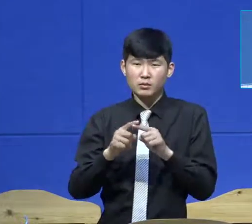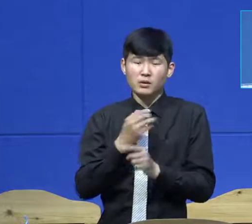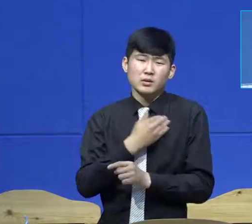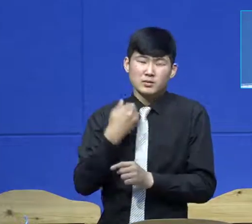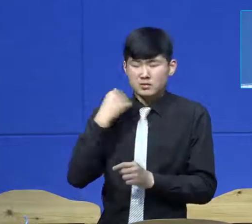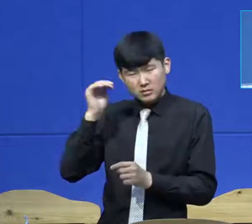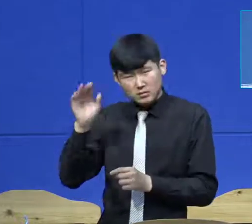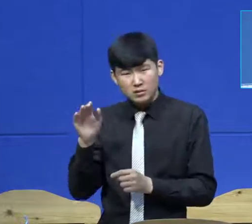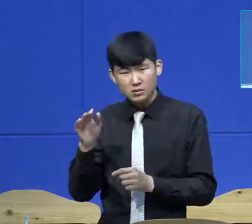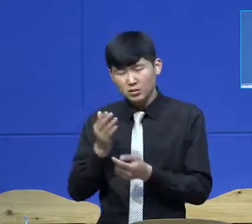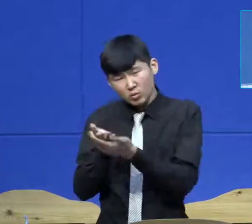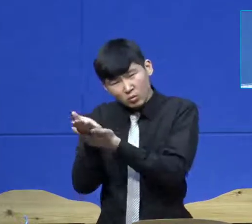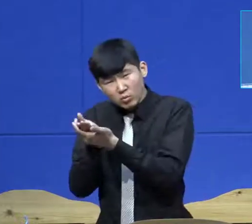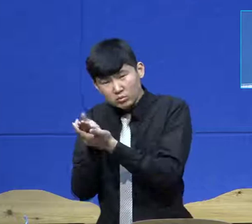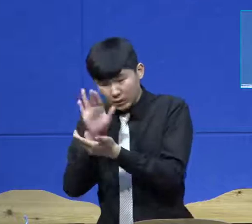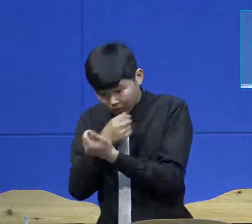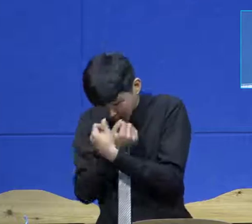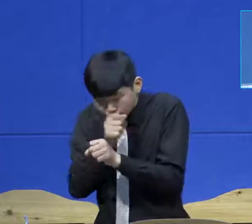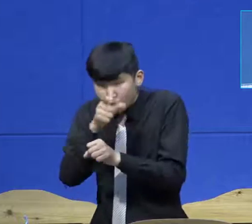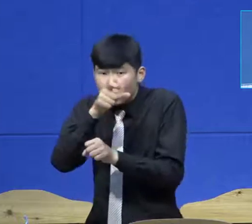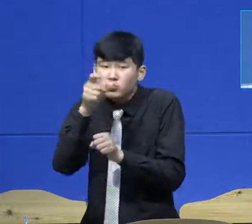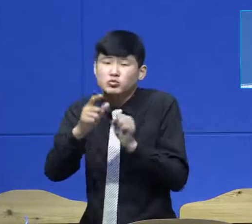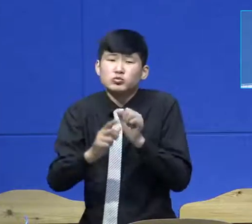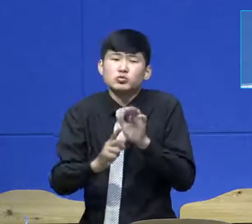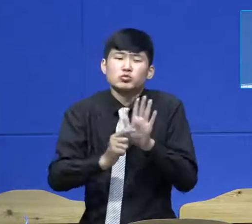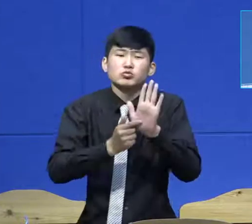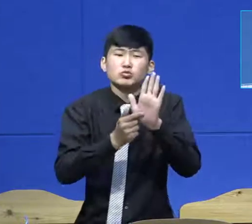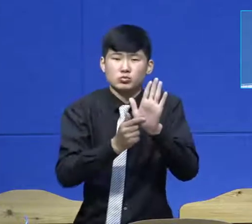эзнэр сгуугаад аврагдсан хүмүүсийн төлөөлөл бол